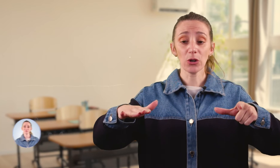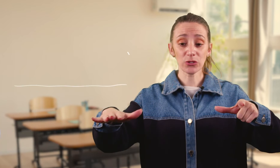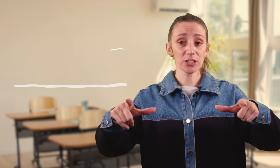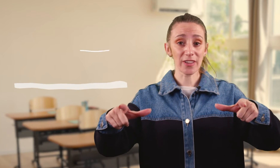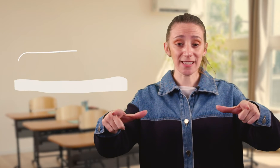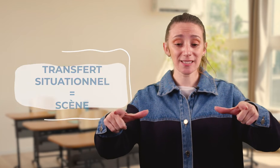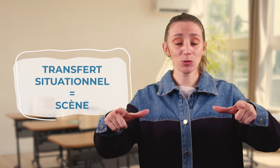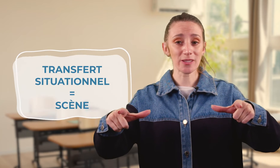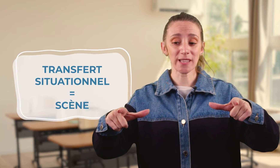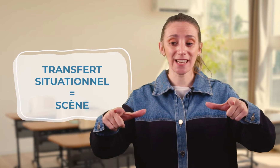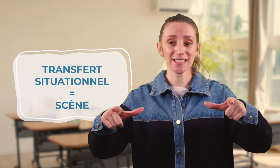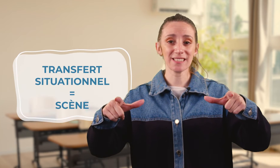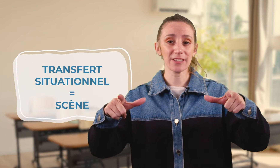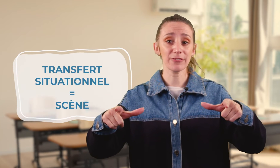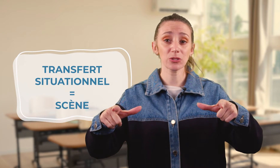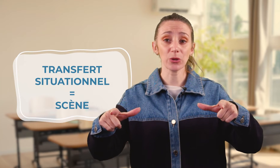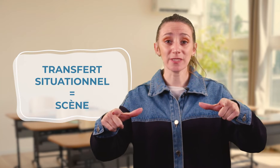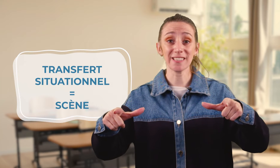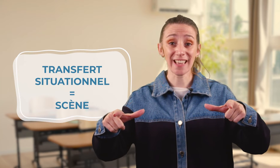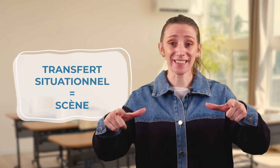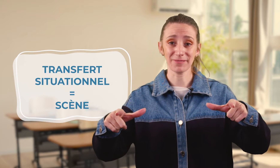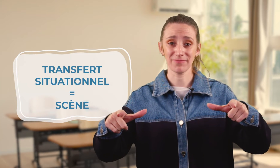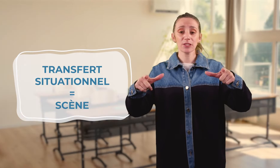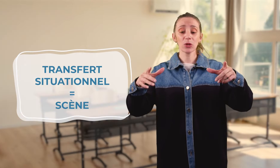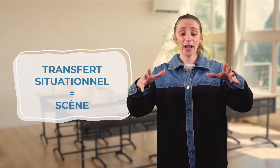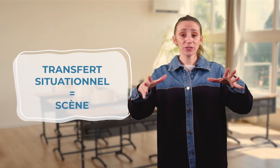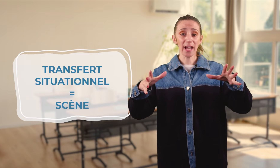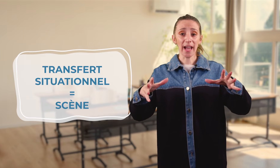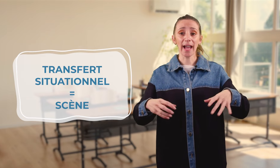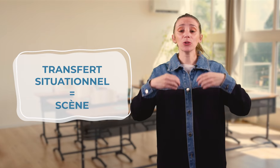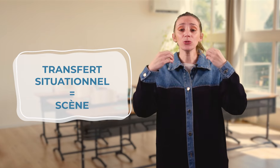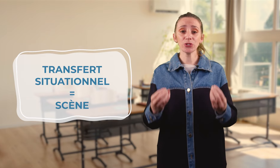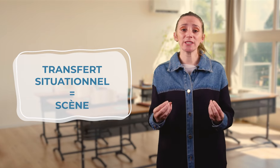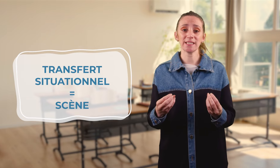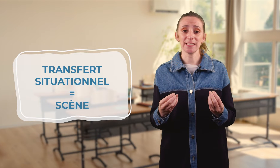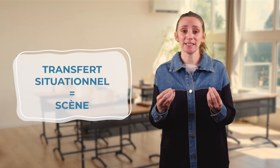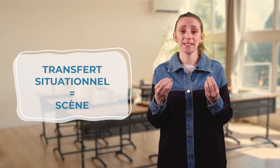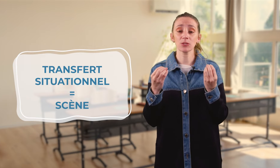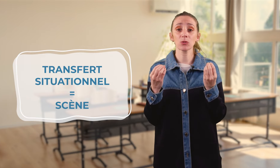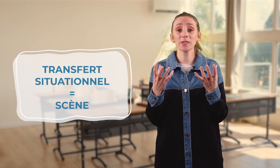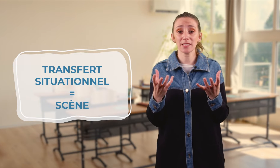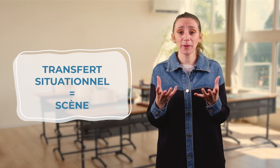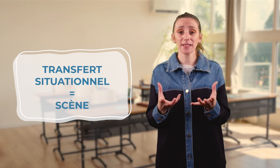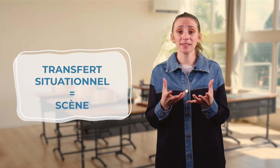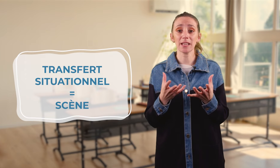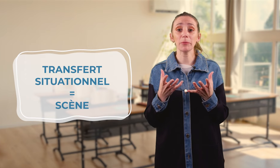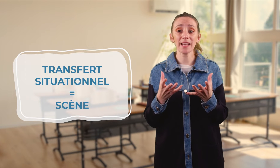le transfert situationnel, c'est votre scène. Cela revient à utiliser son espace et